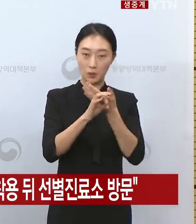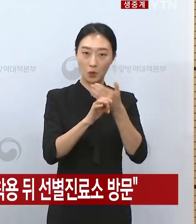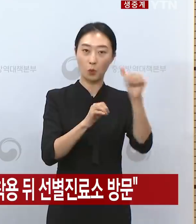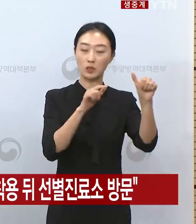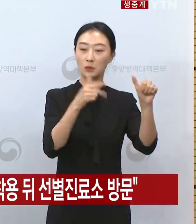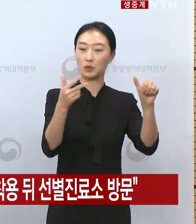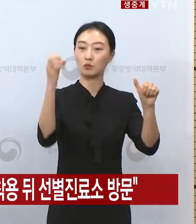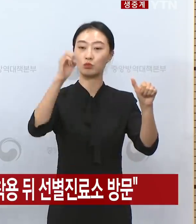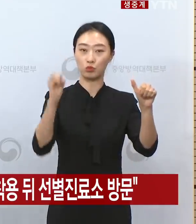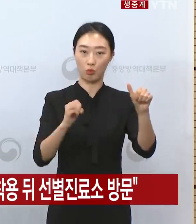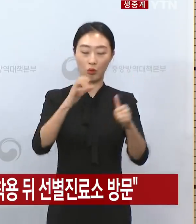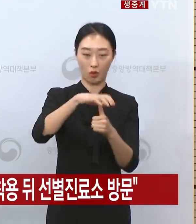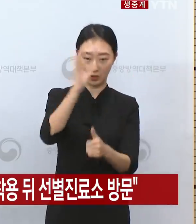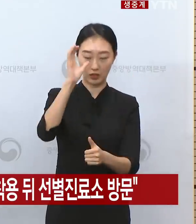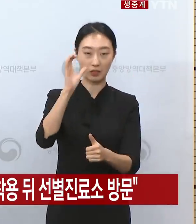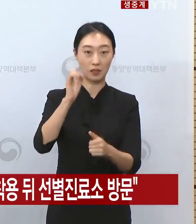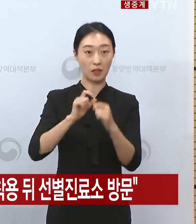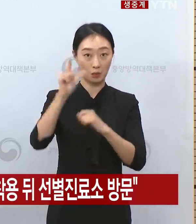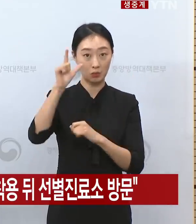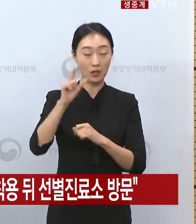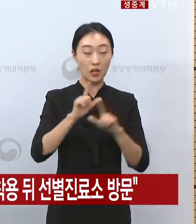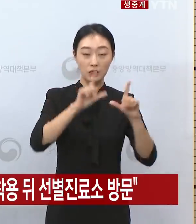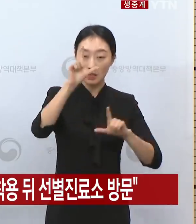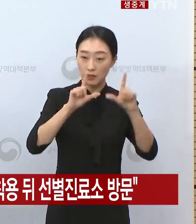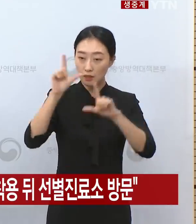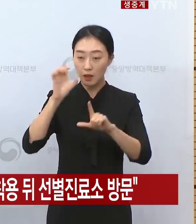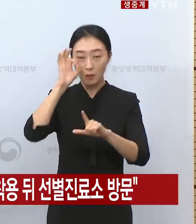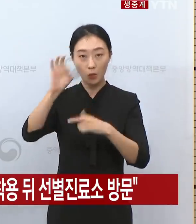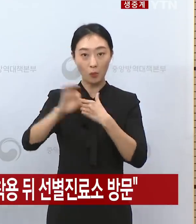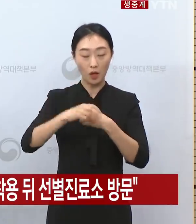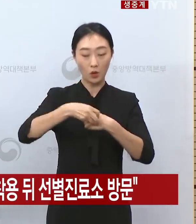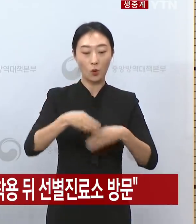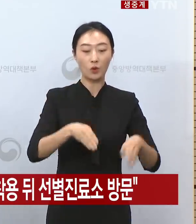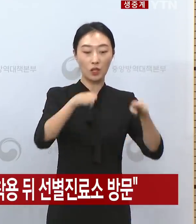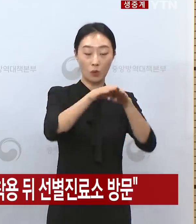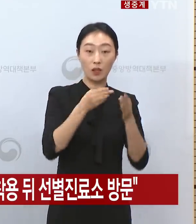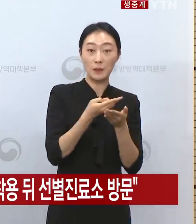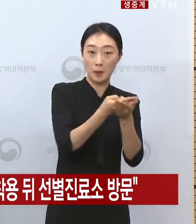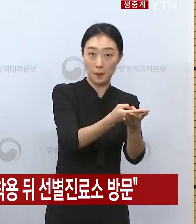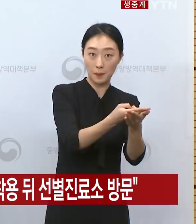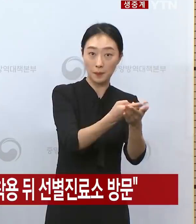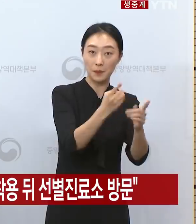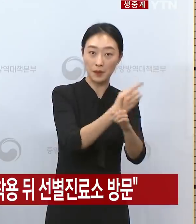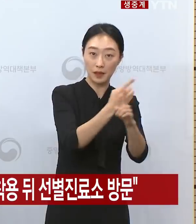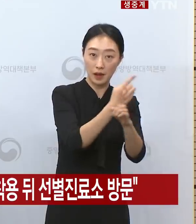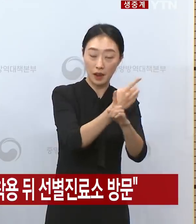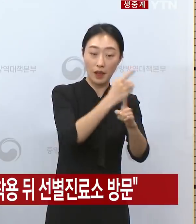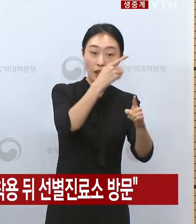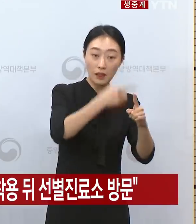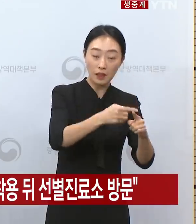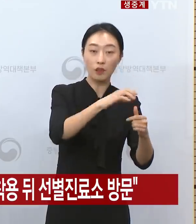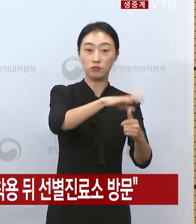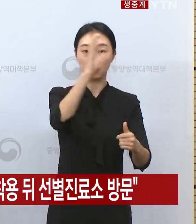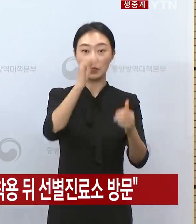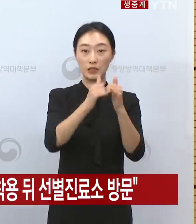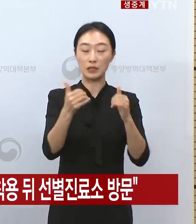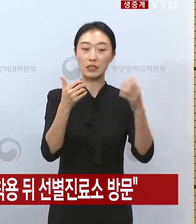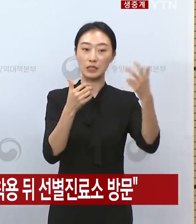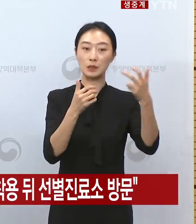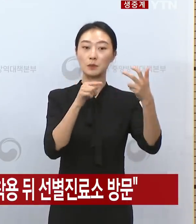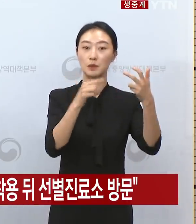해제율을 보였으며 격리 상태별로는 의료기관에 입원 격리하다가 격리 해제되신 분이